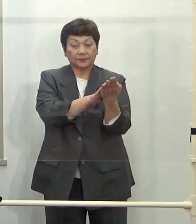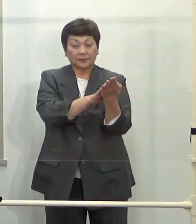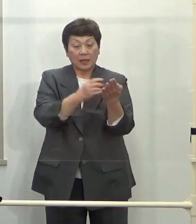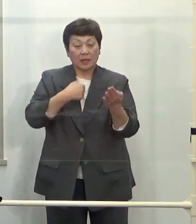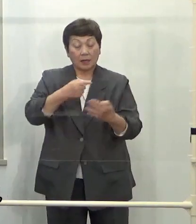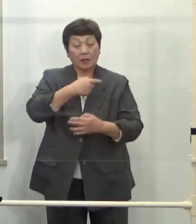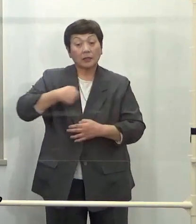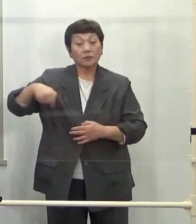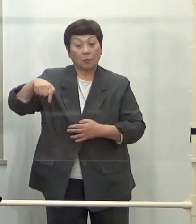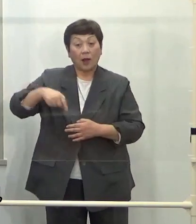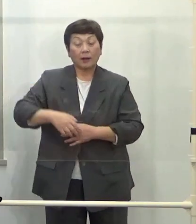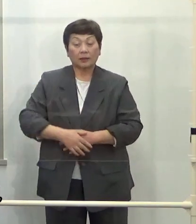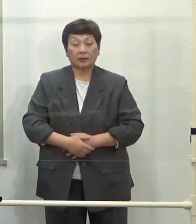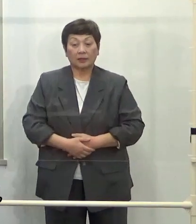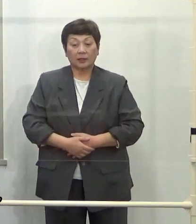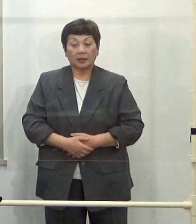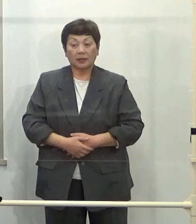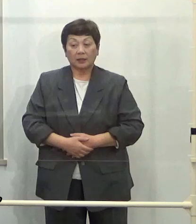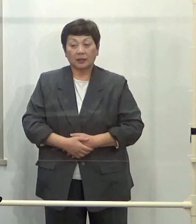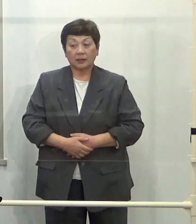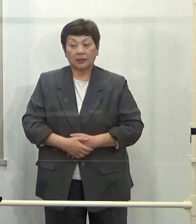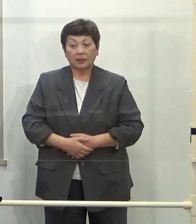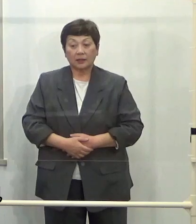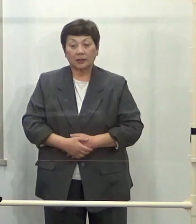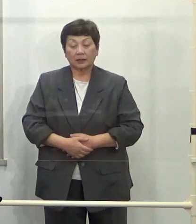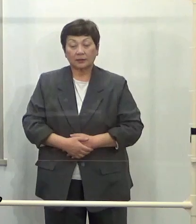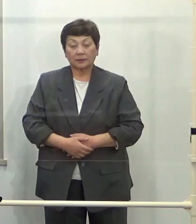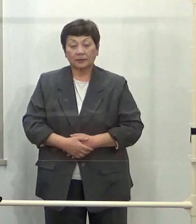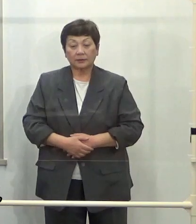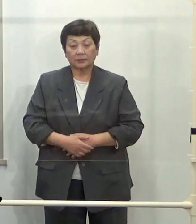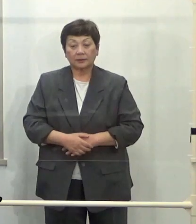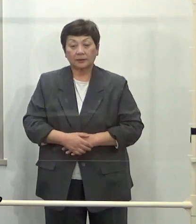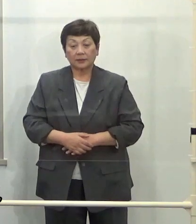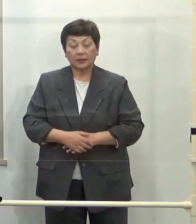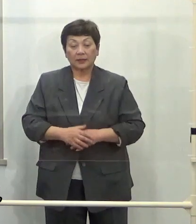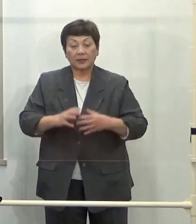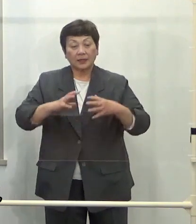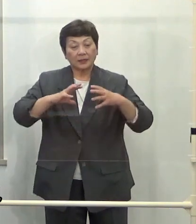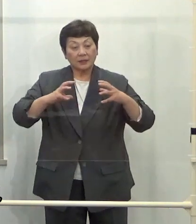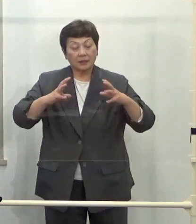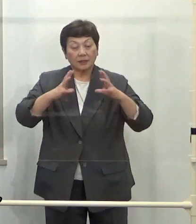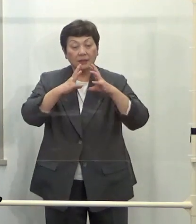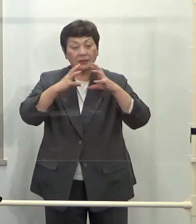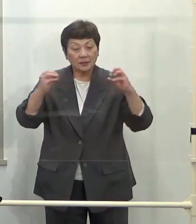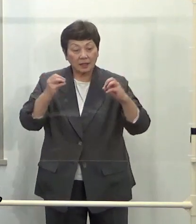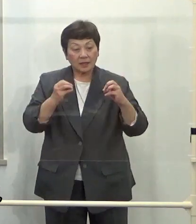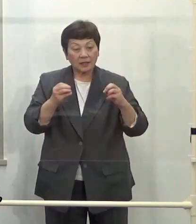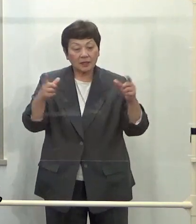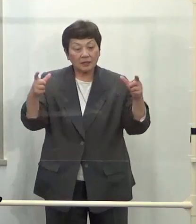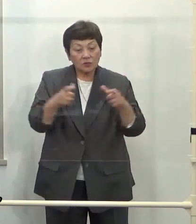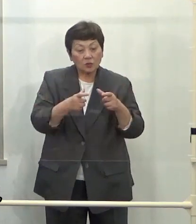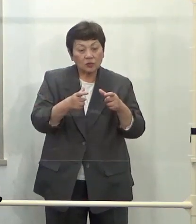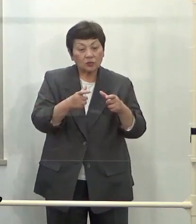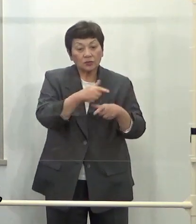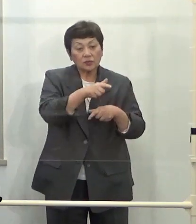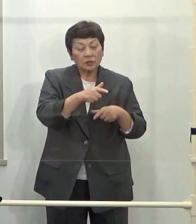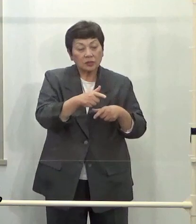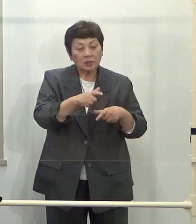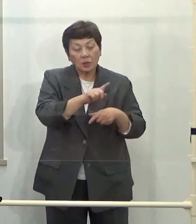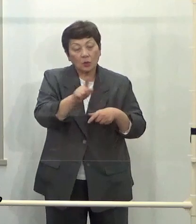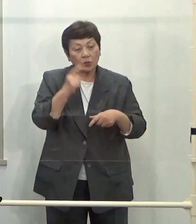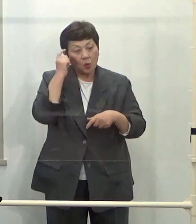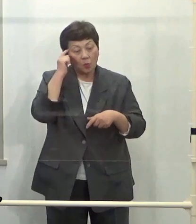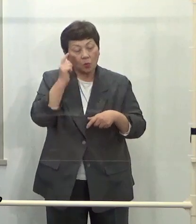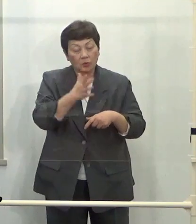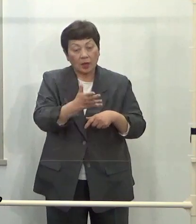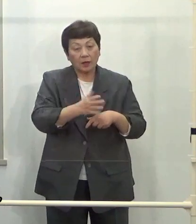私どもは性的少数者の権利をどう守るかという議論がかつてあったときに、多